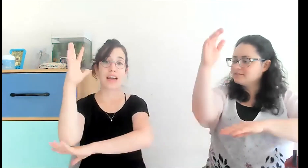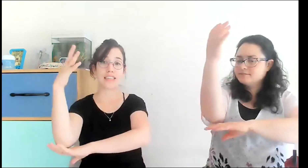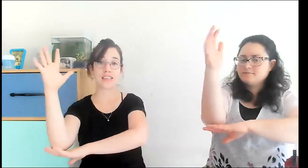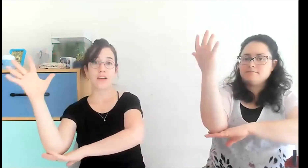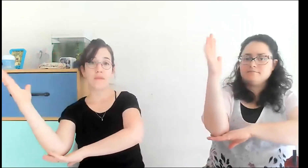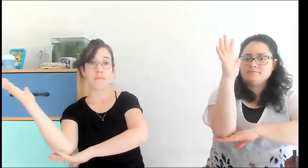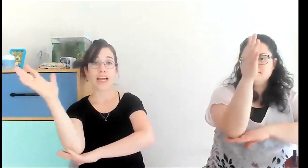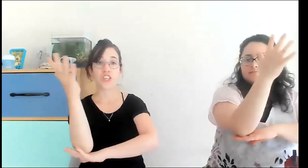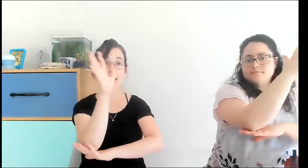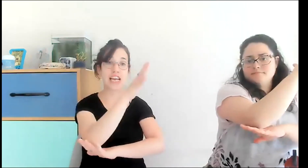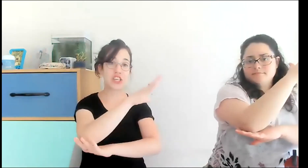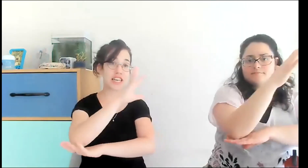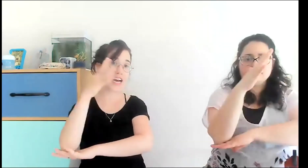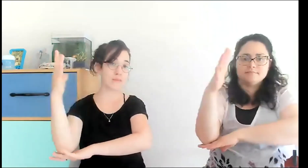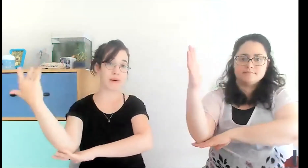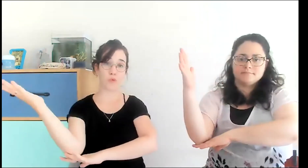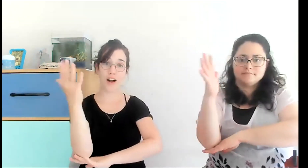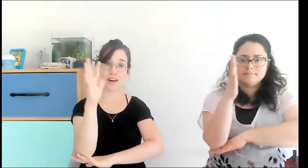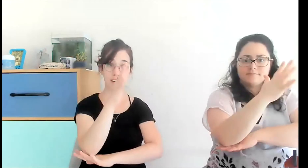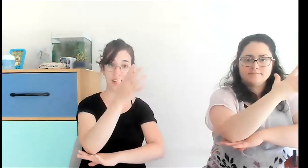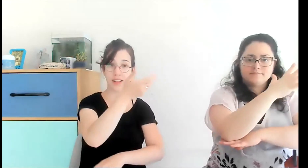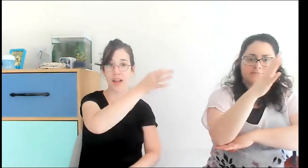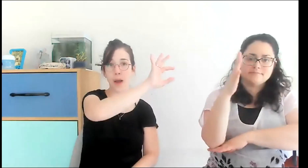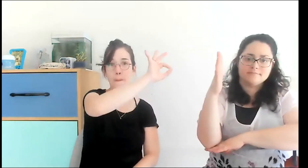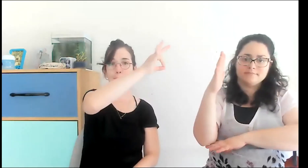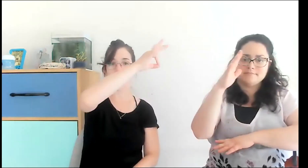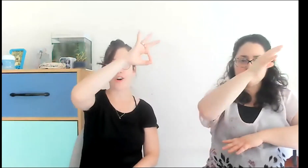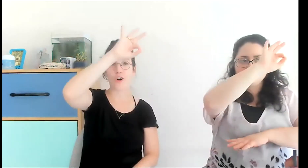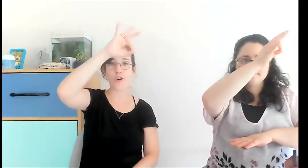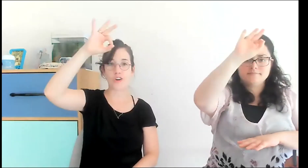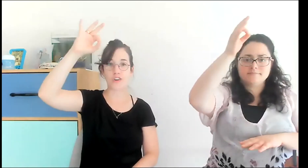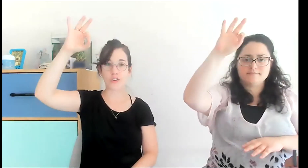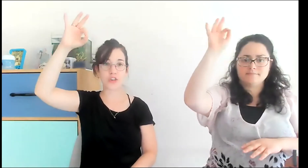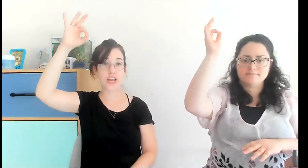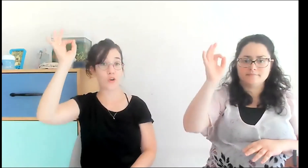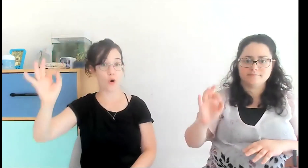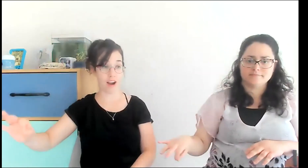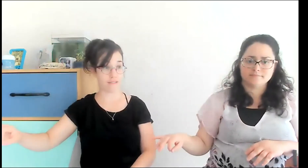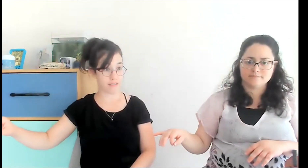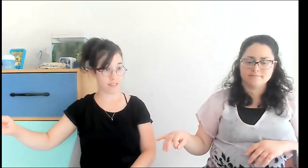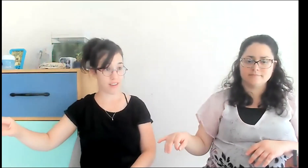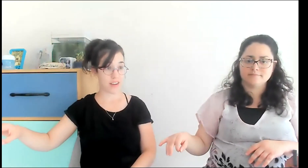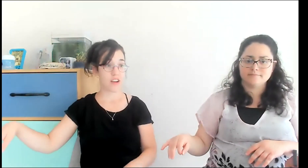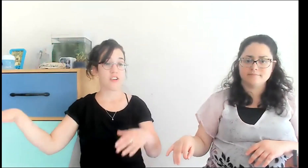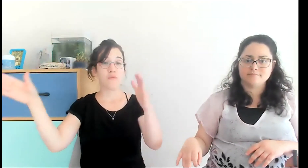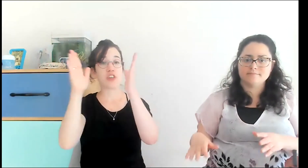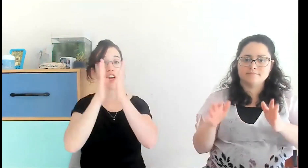אז מרשרש אילן ברוח. מרחוק נושר כוכב,